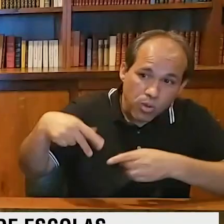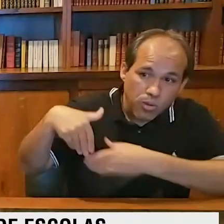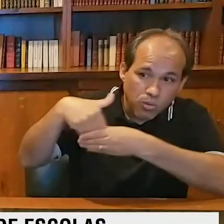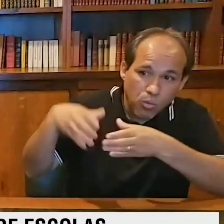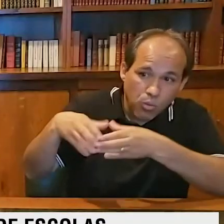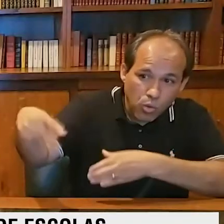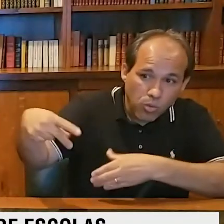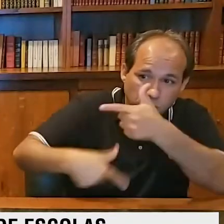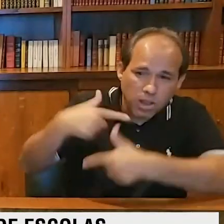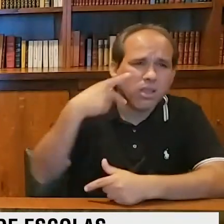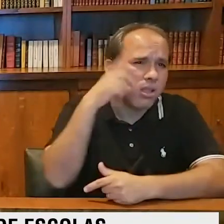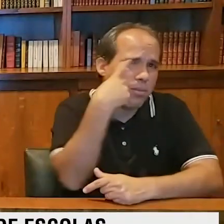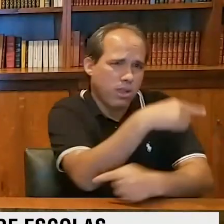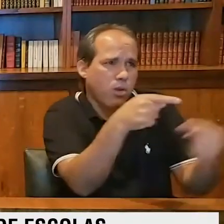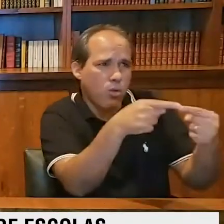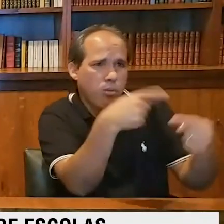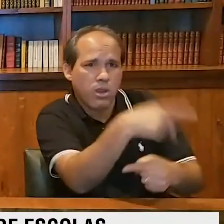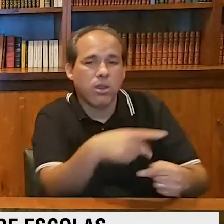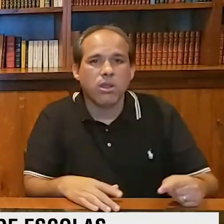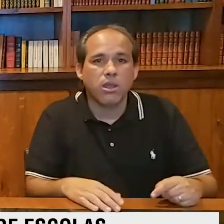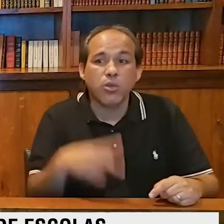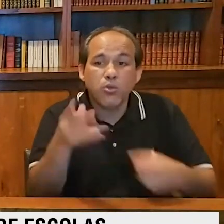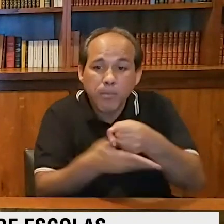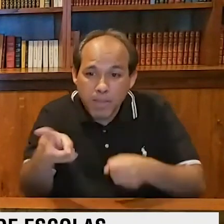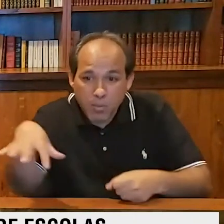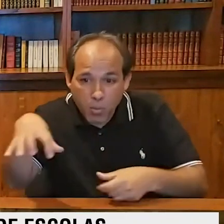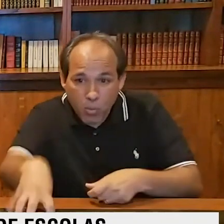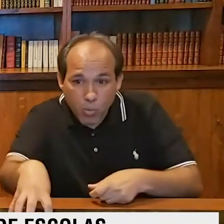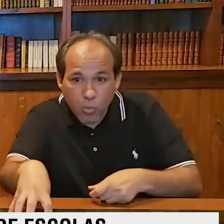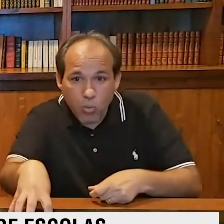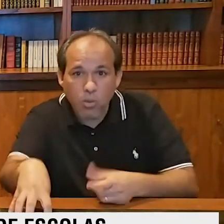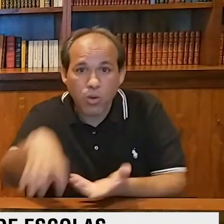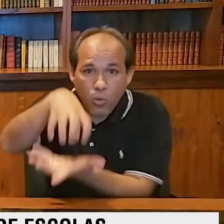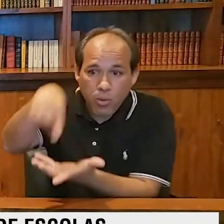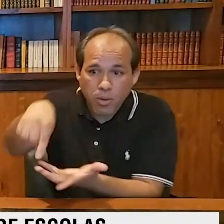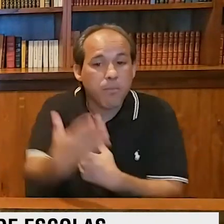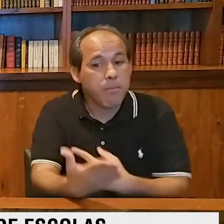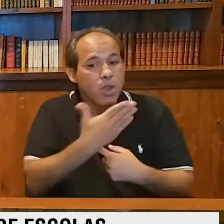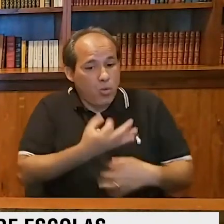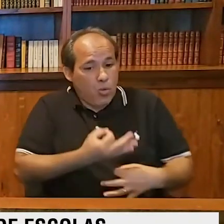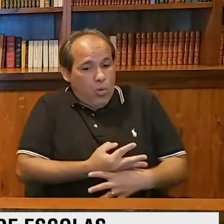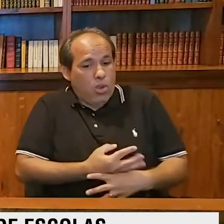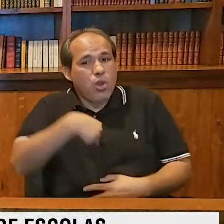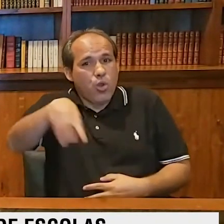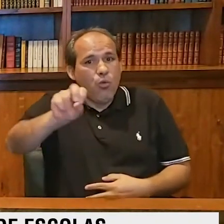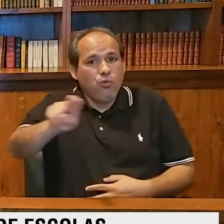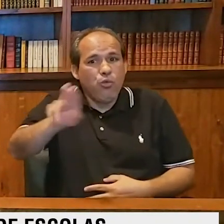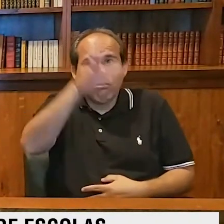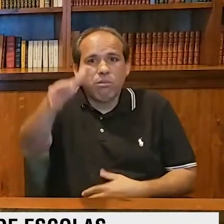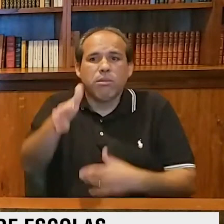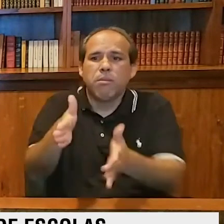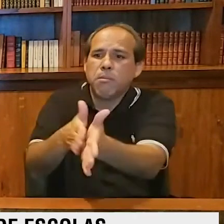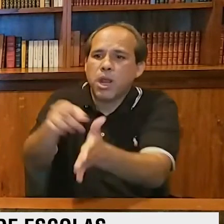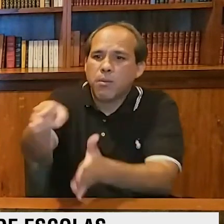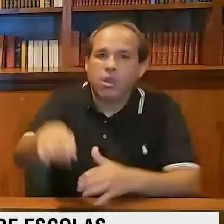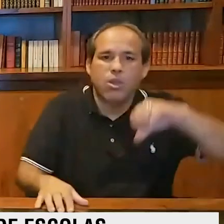o ministro da educação Milton Ribeiro disse nesta quinta-feira que o Governo está avaliando o tamanho do dano causado